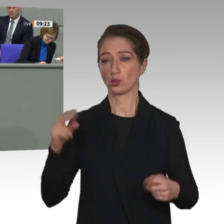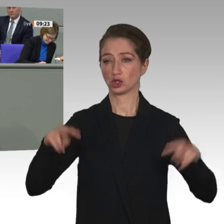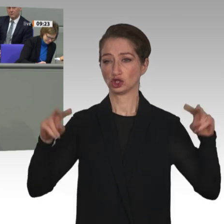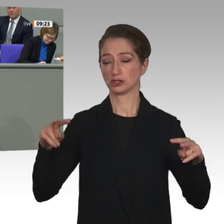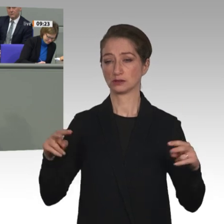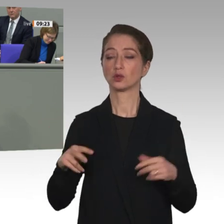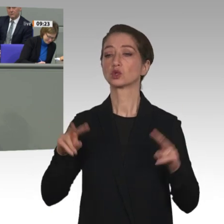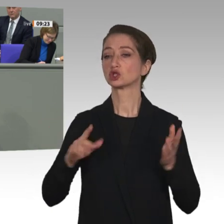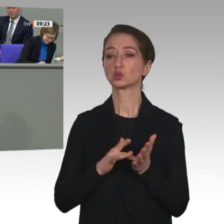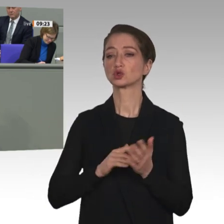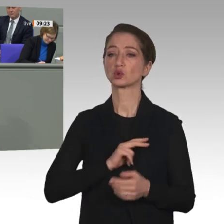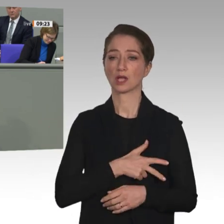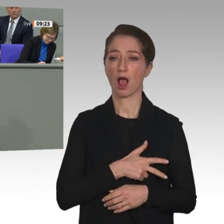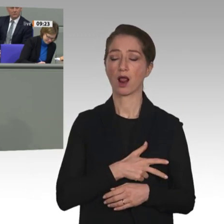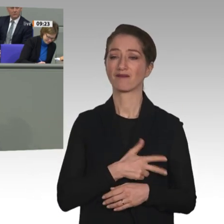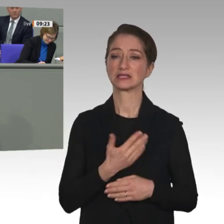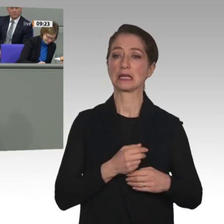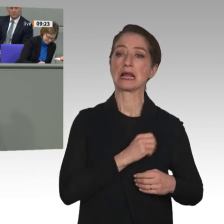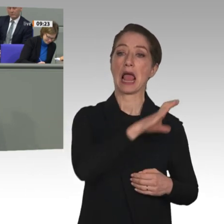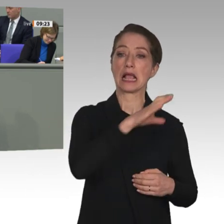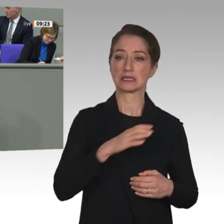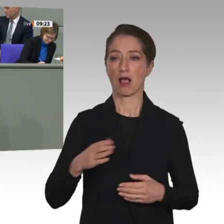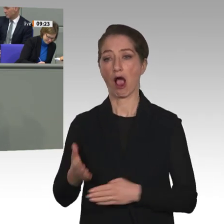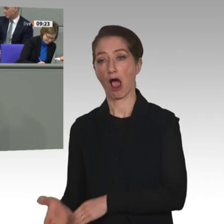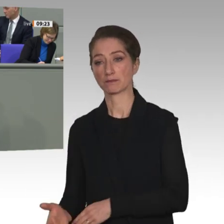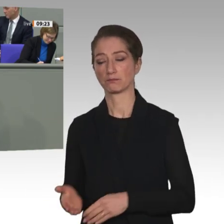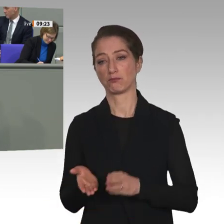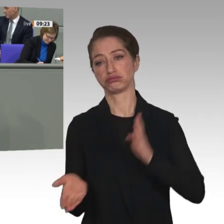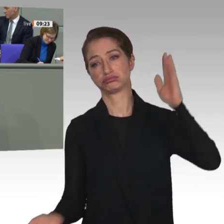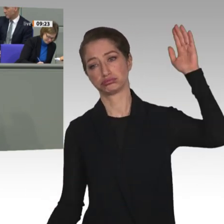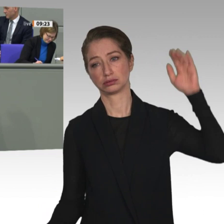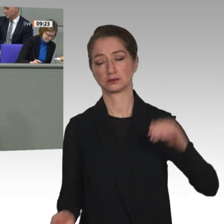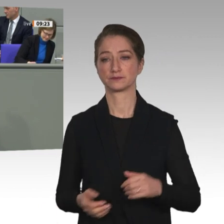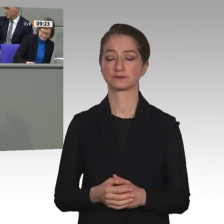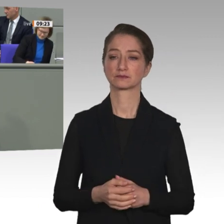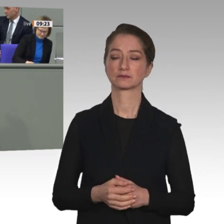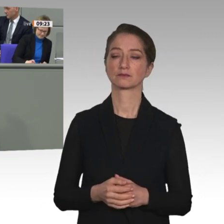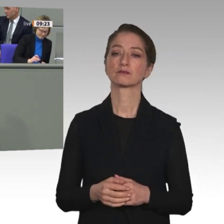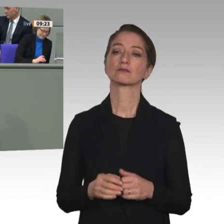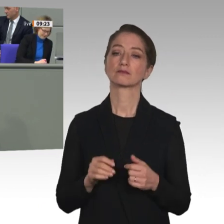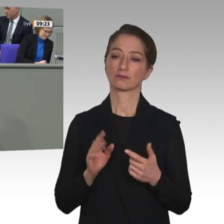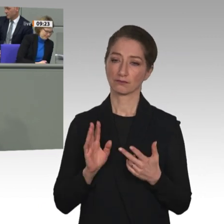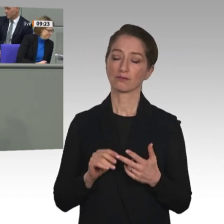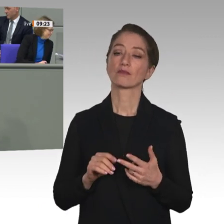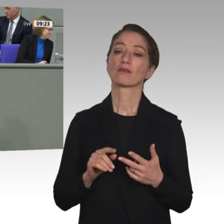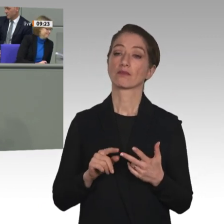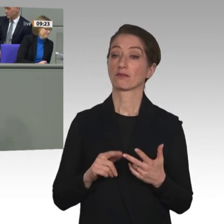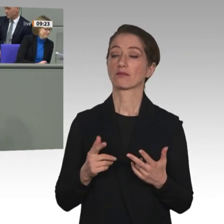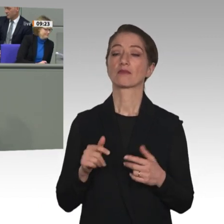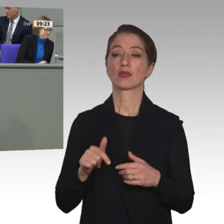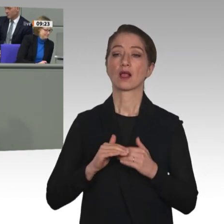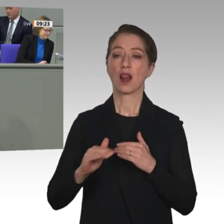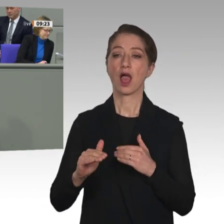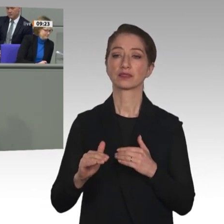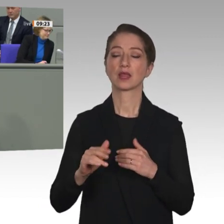sozial, die Schere zwischen Arm und Reich geht weiter auseinander. Und drittens erlebt dieses Land eine